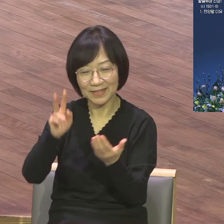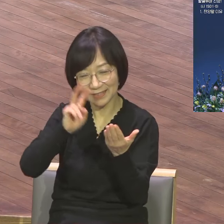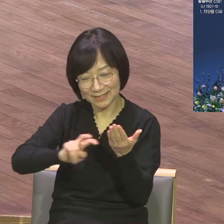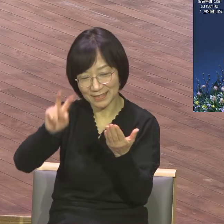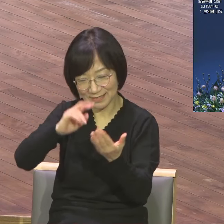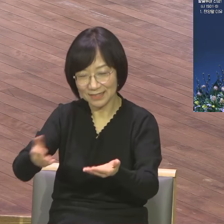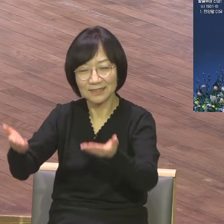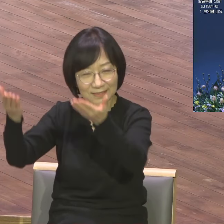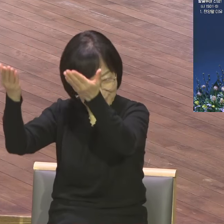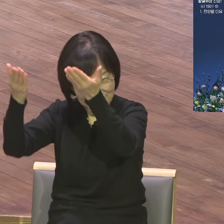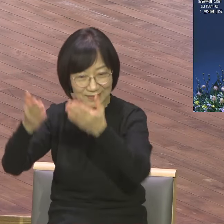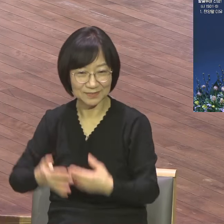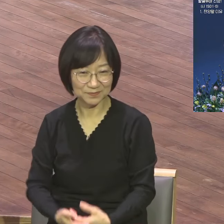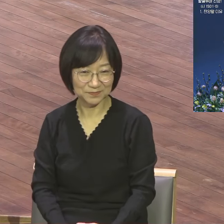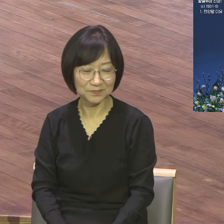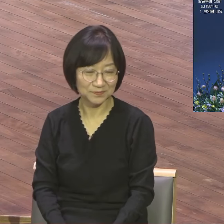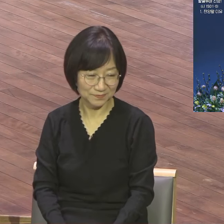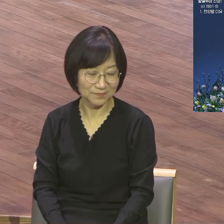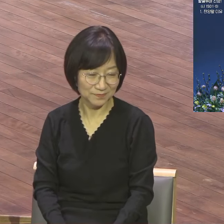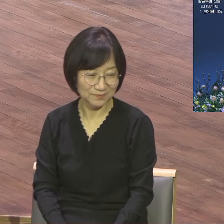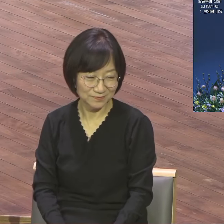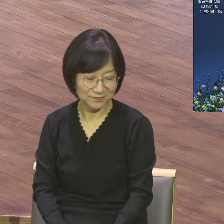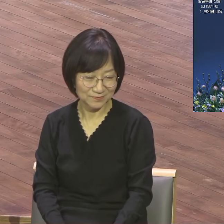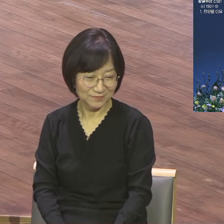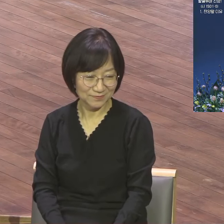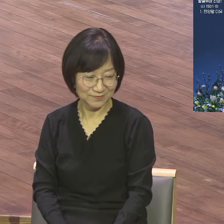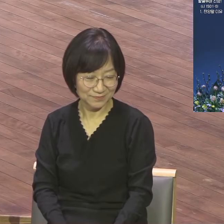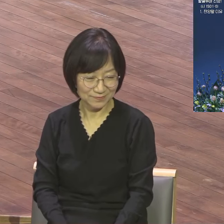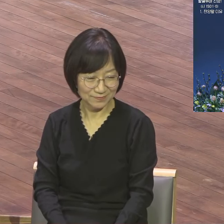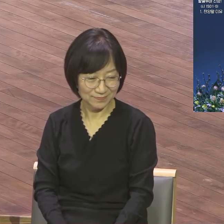돌고 있는 우주인들도 찬양하면 하나님 다 들으신다.